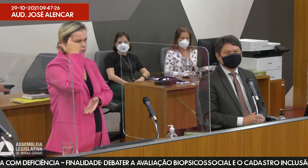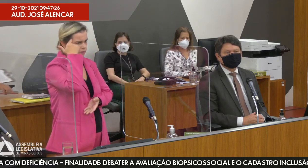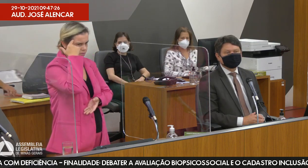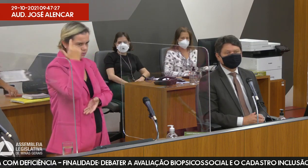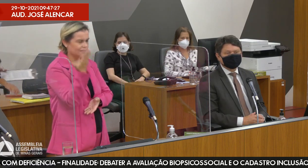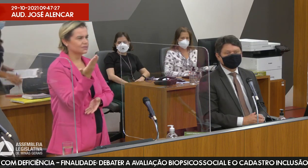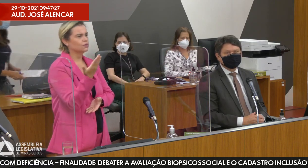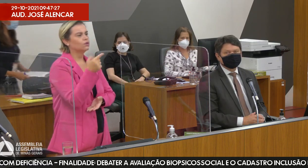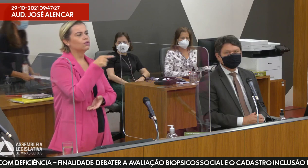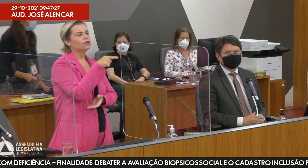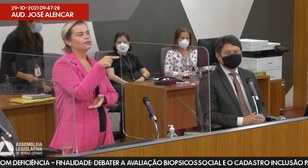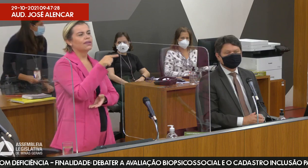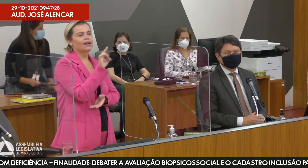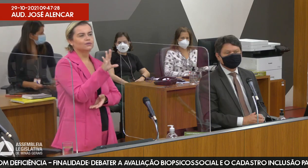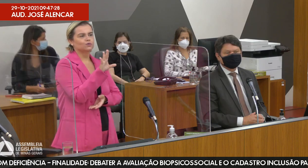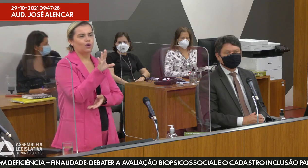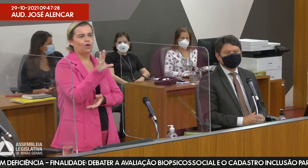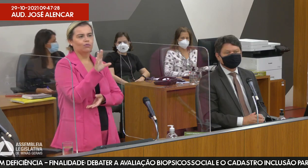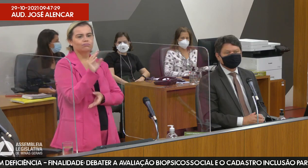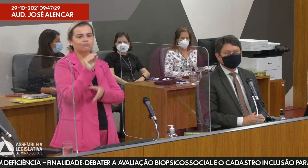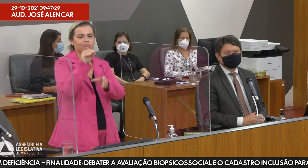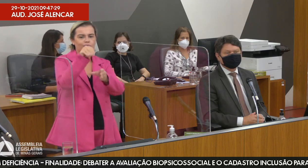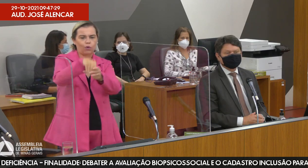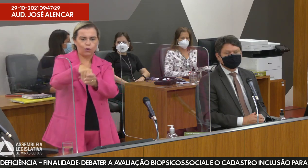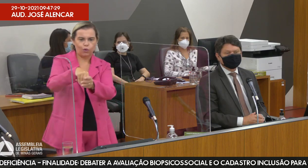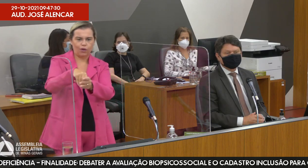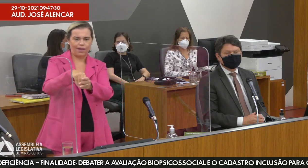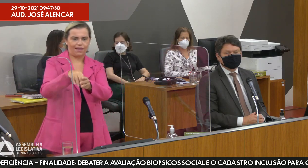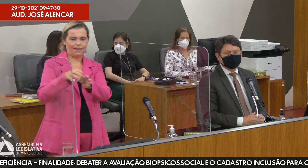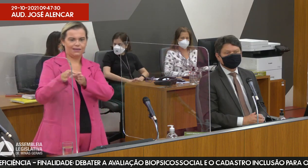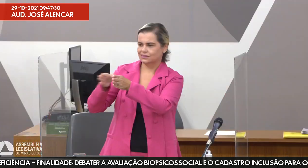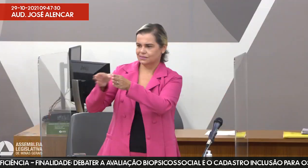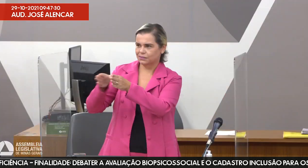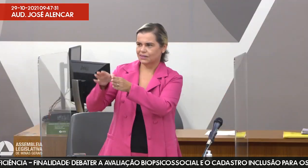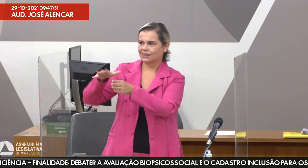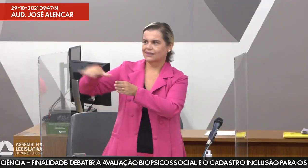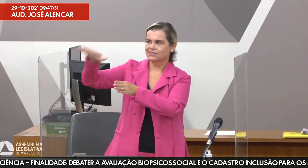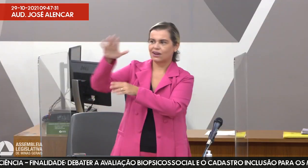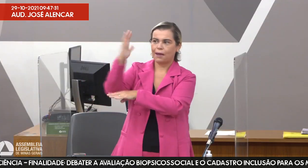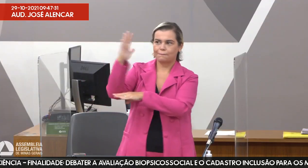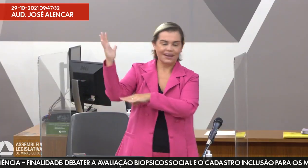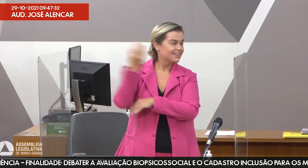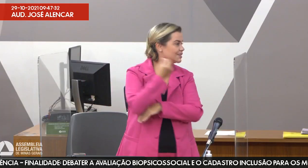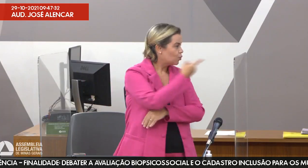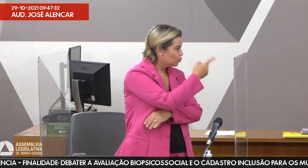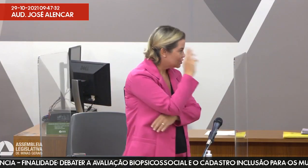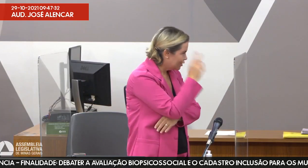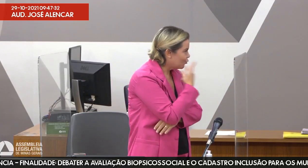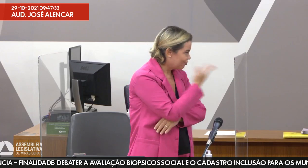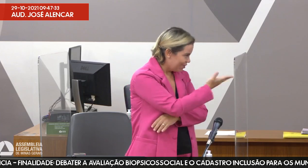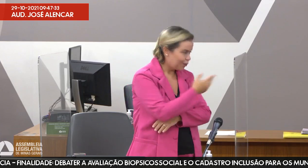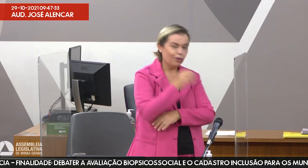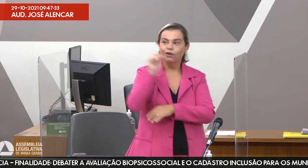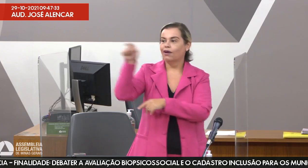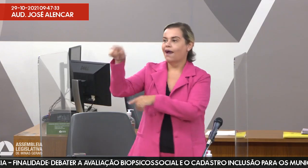inclusão. Muitas pessoas pensam que a acessibilidade, como o senhor